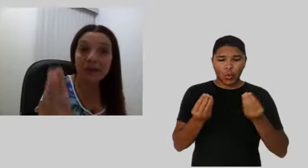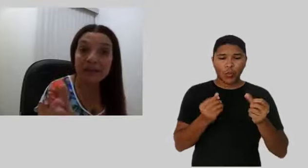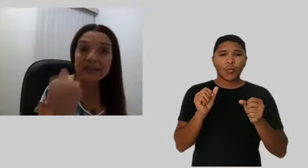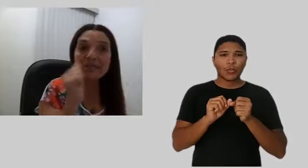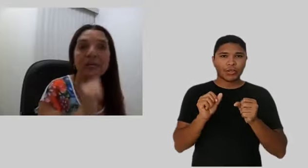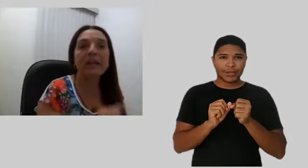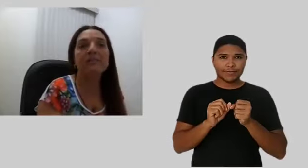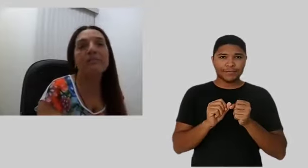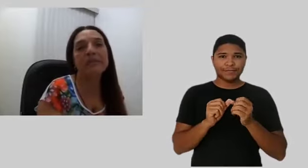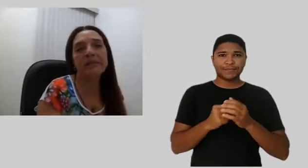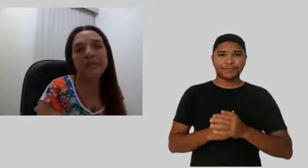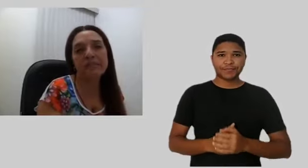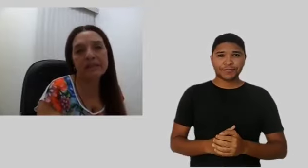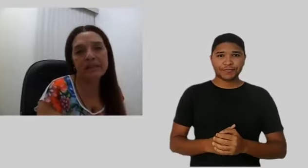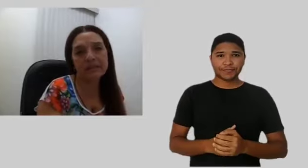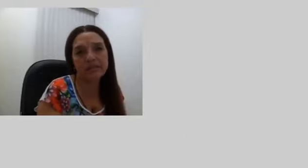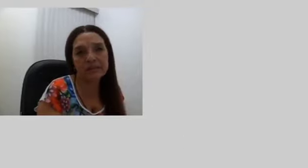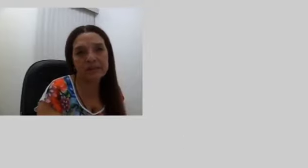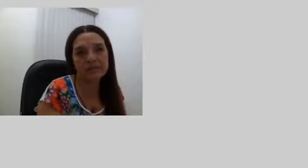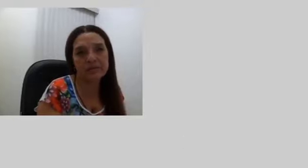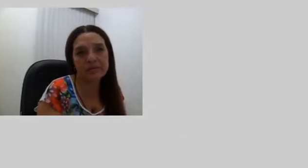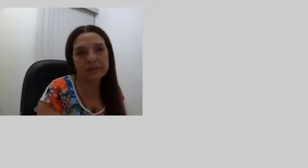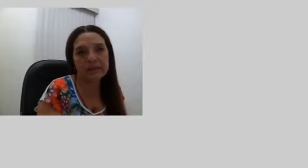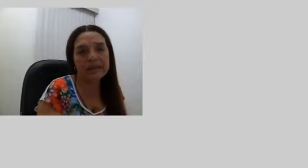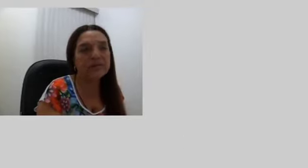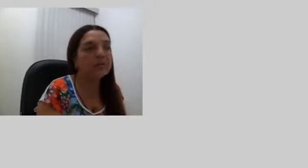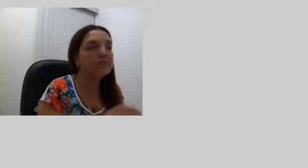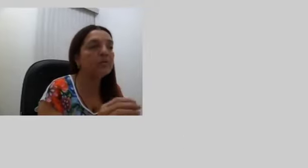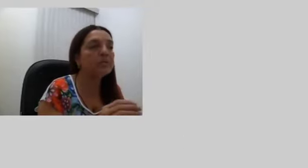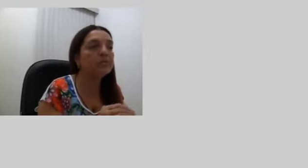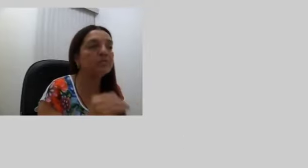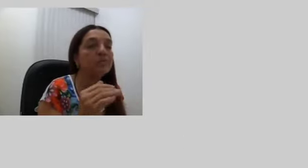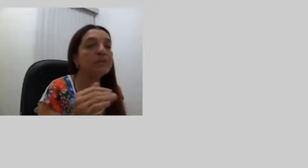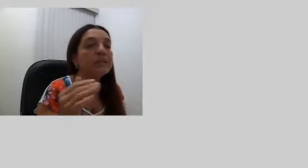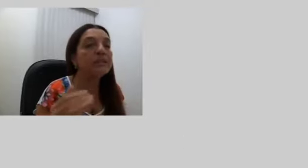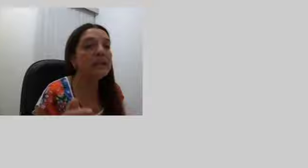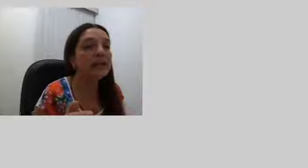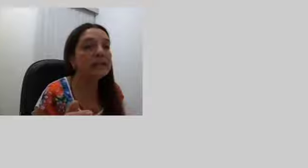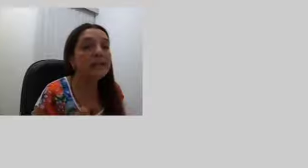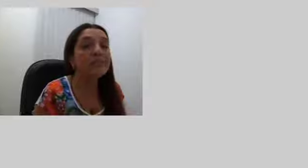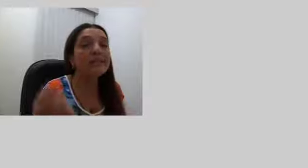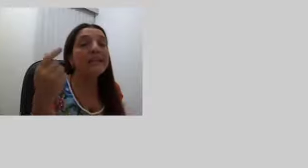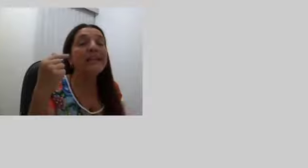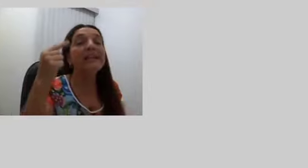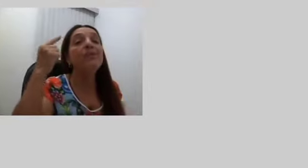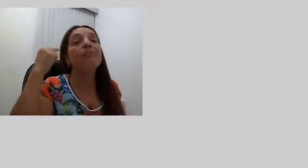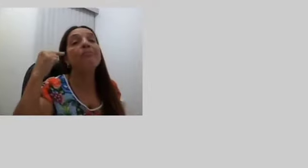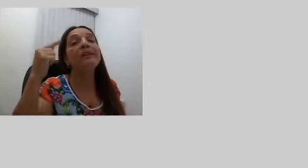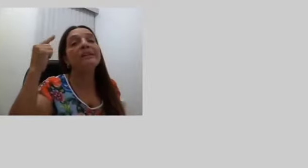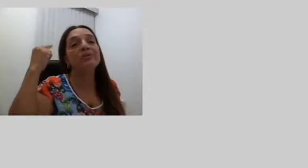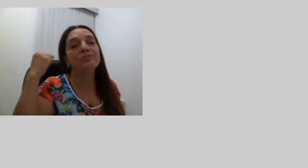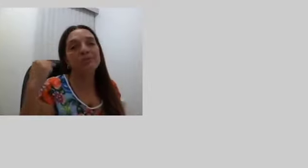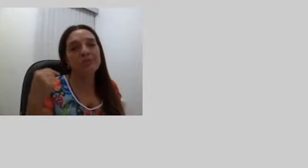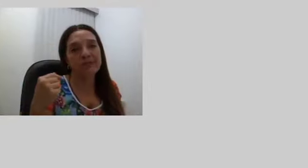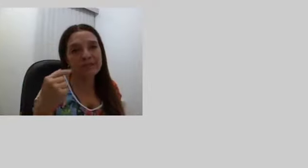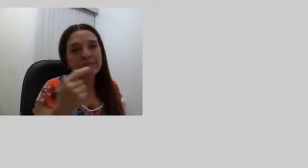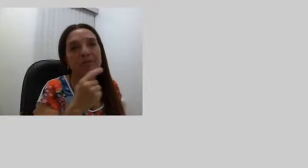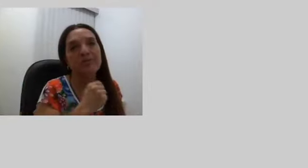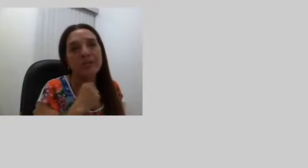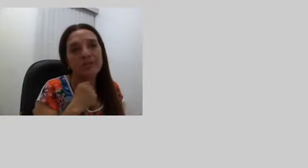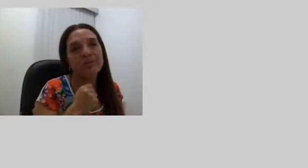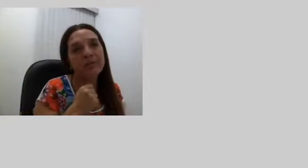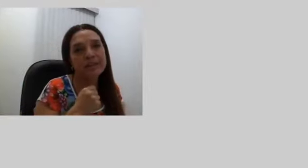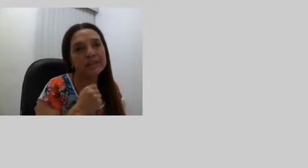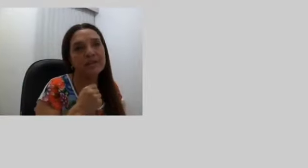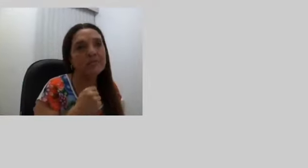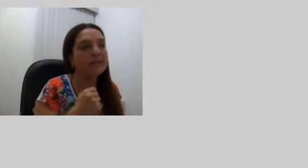A evaporação, ela vai aprender esses conceitos. Então já são conceitos potenciais, mas ela ainda não pensa sobre o seu